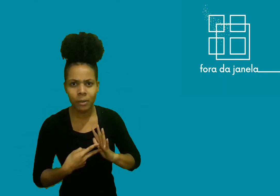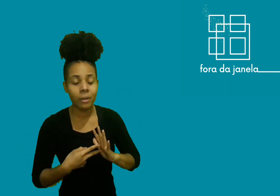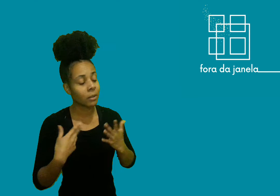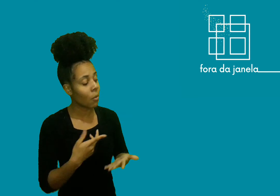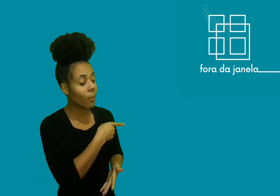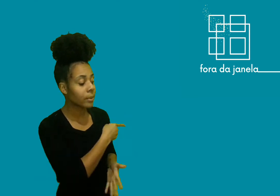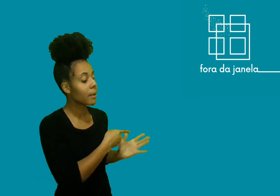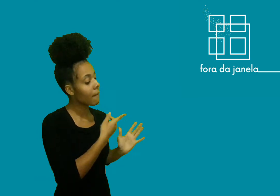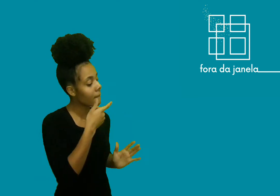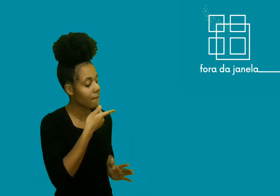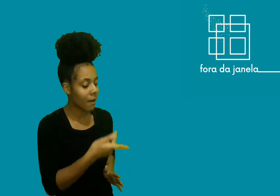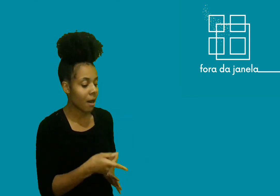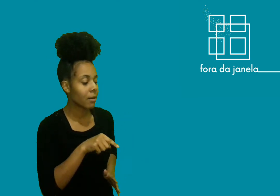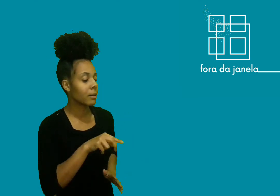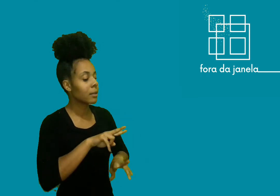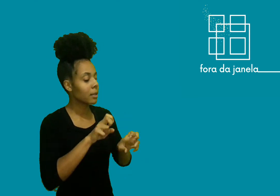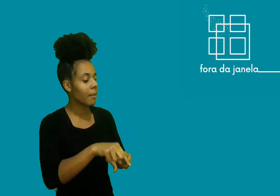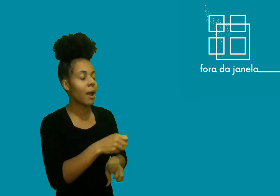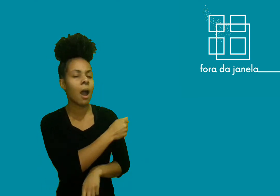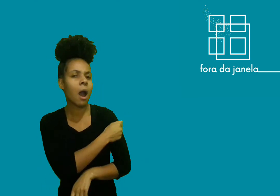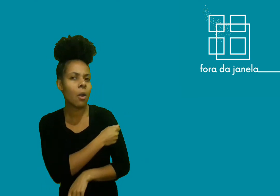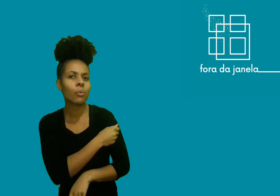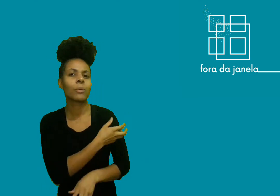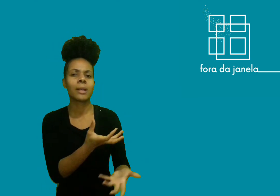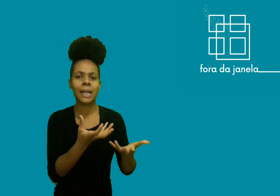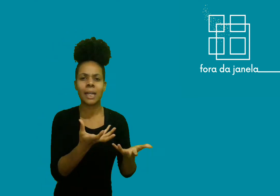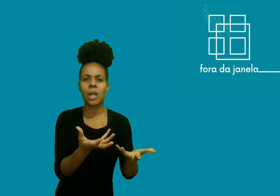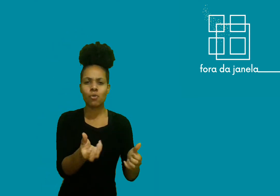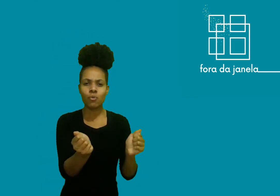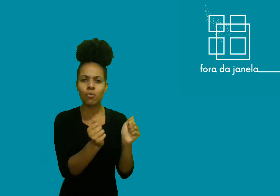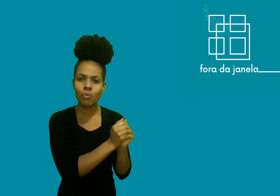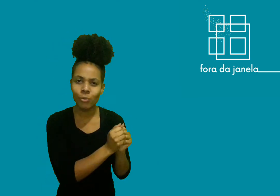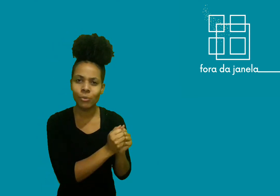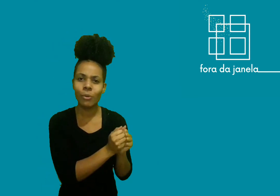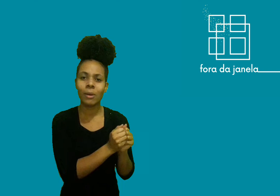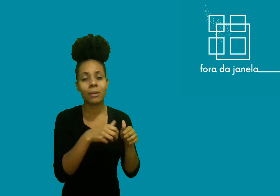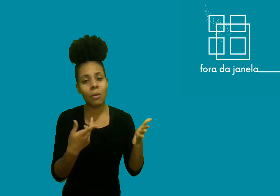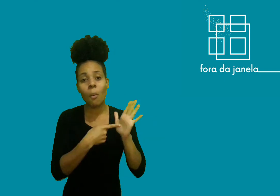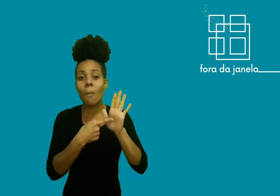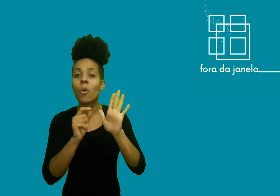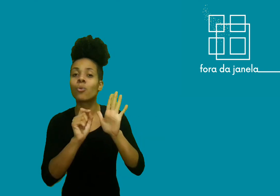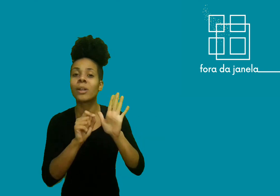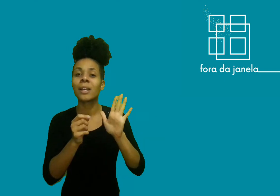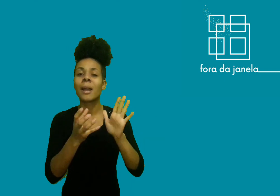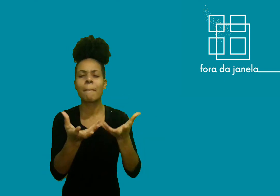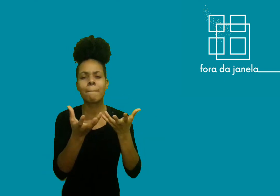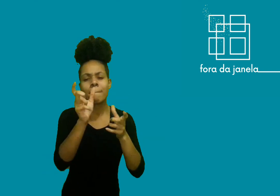Carol falou, que ela disse assim, ela se deparou com uma pessoa diferente, com uma pessoa com uma necessidade diferente,